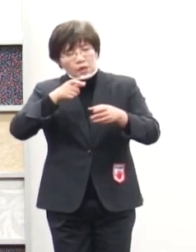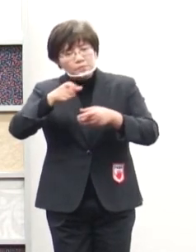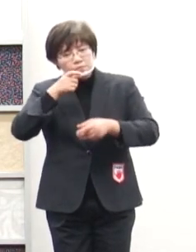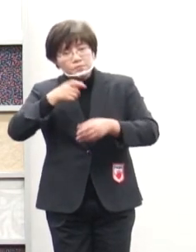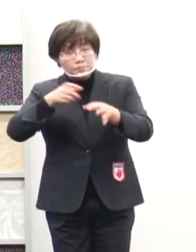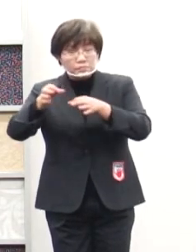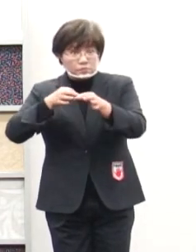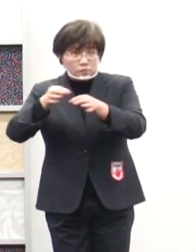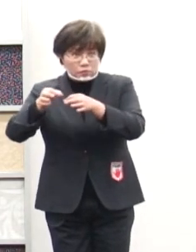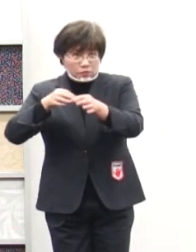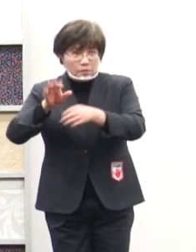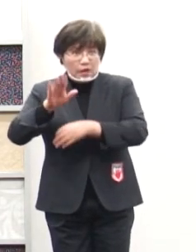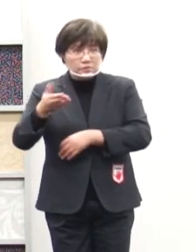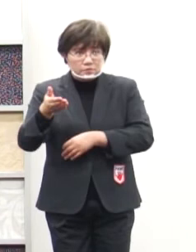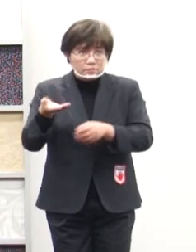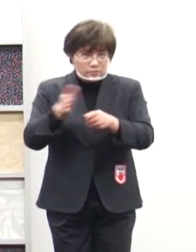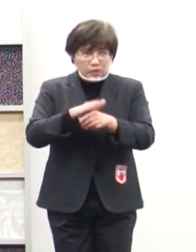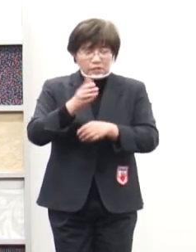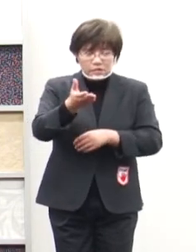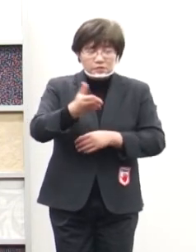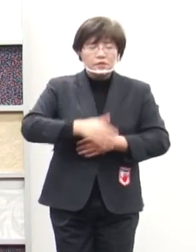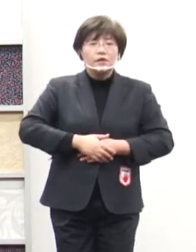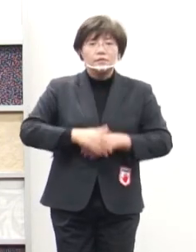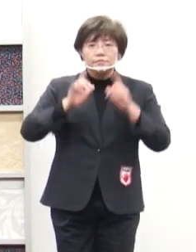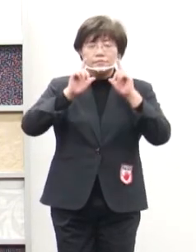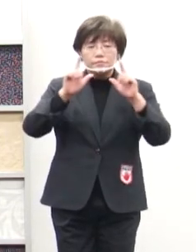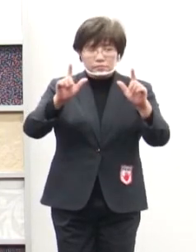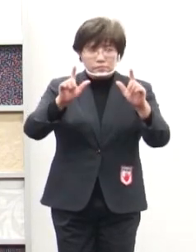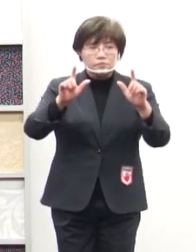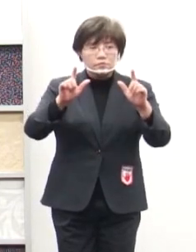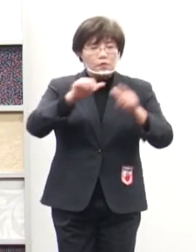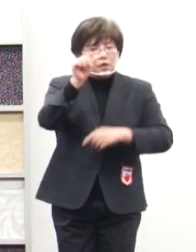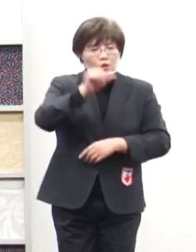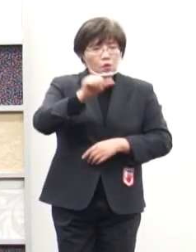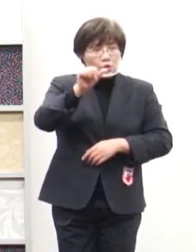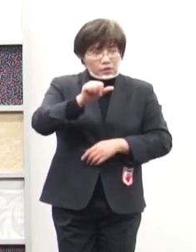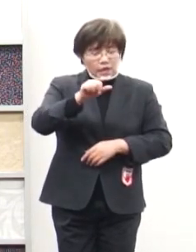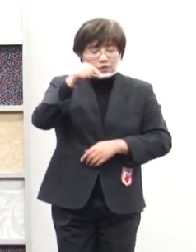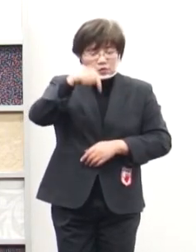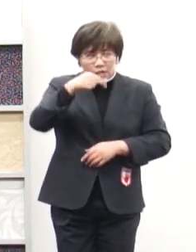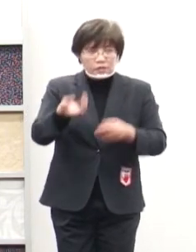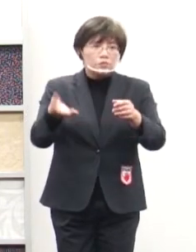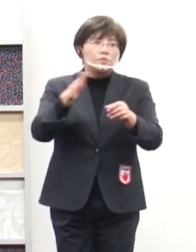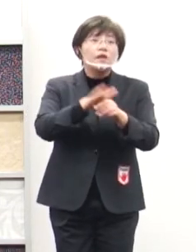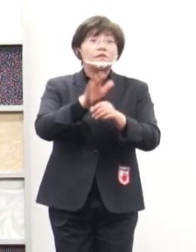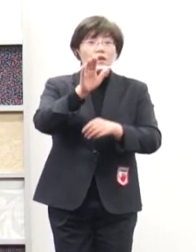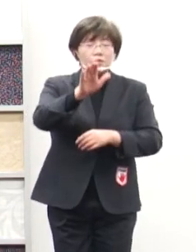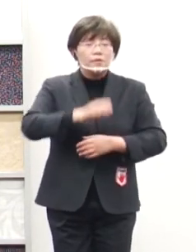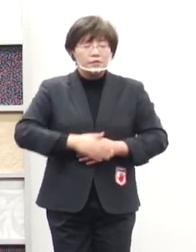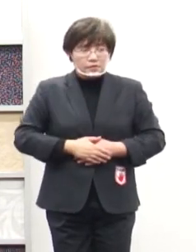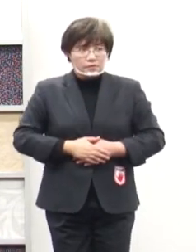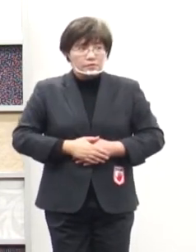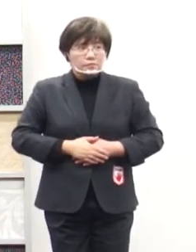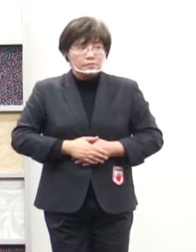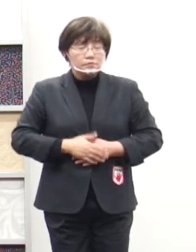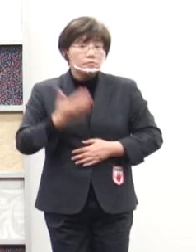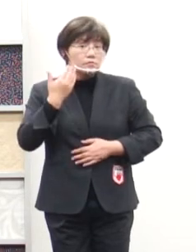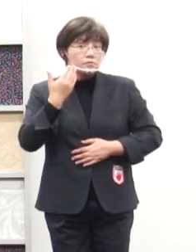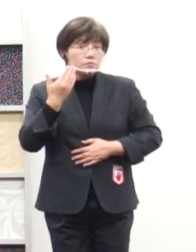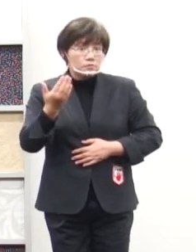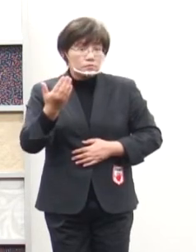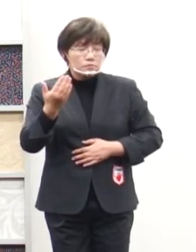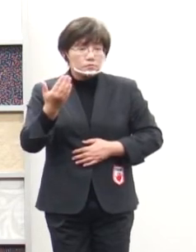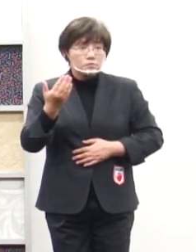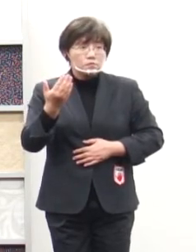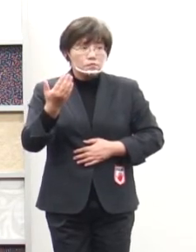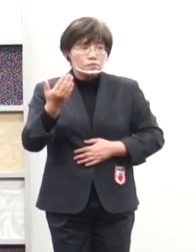礼、5000の中にセンサスの5000には入っています。 入ってない、 そうですね。 じゃあ グリーンゾーンの